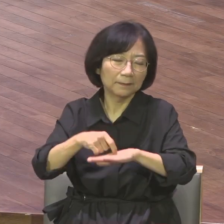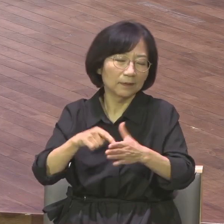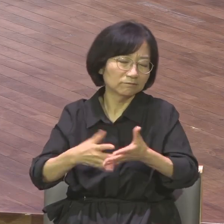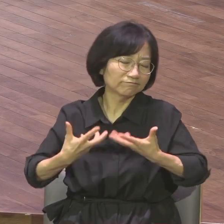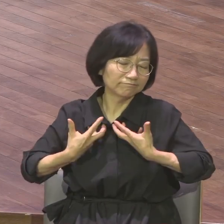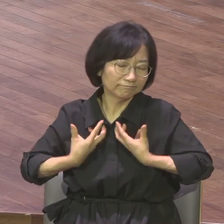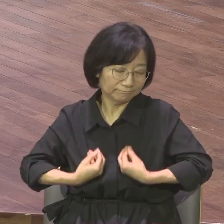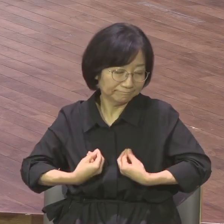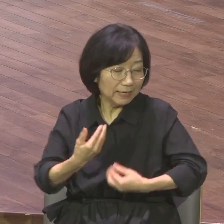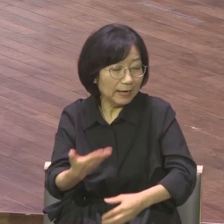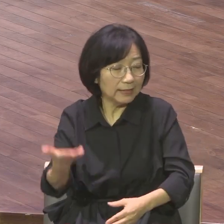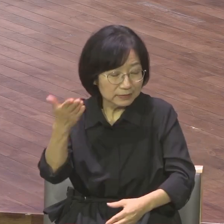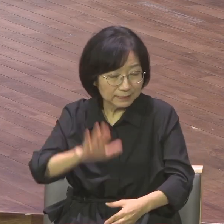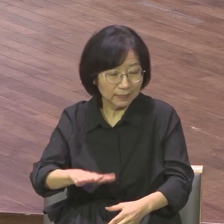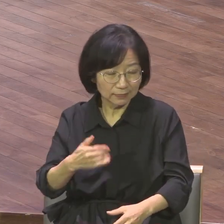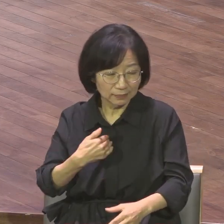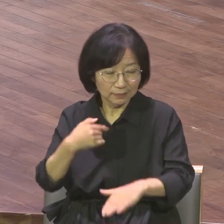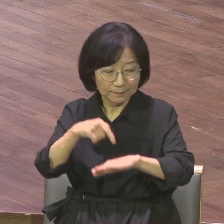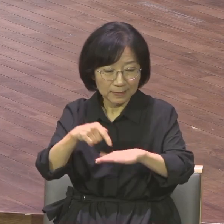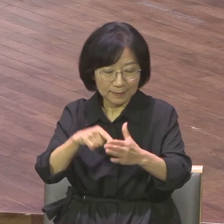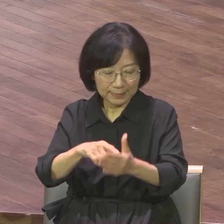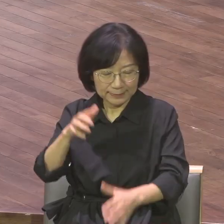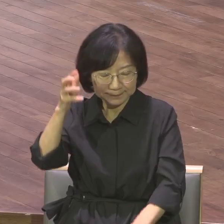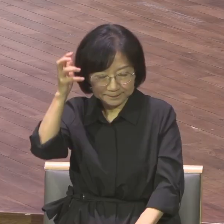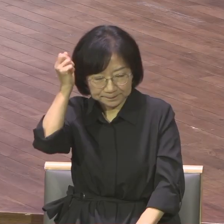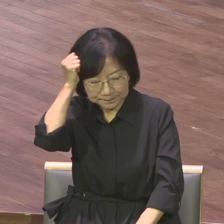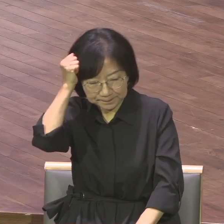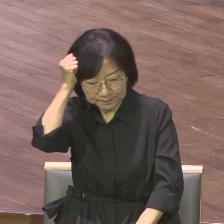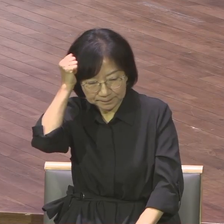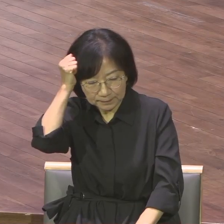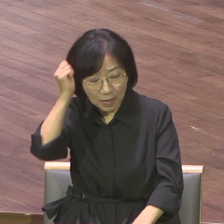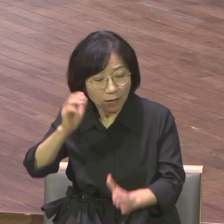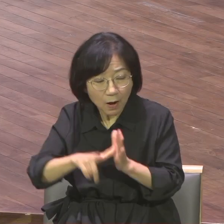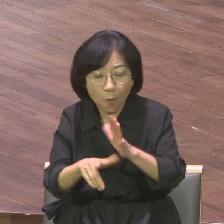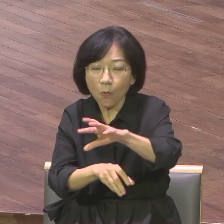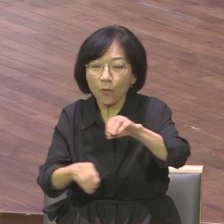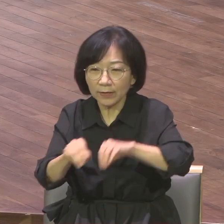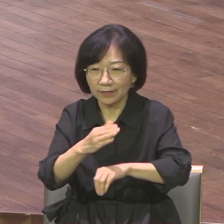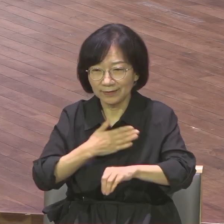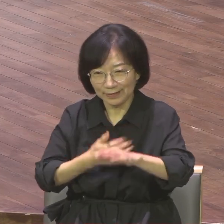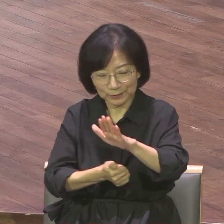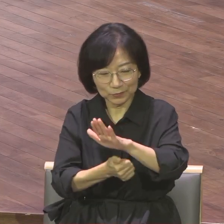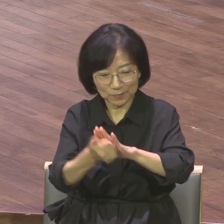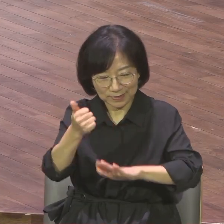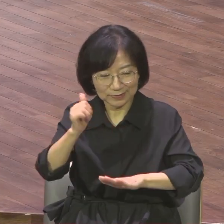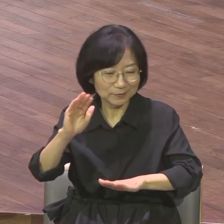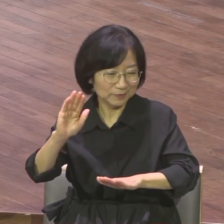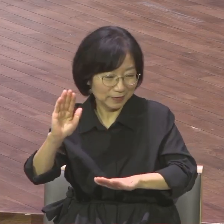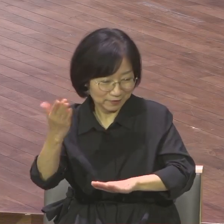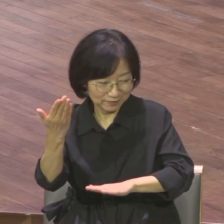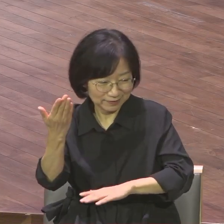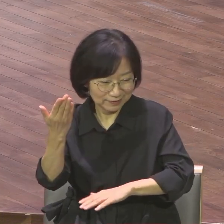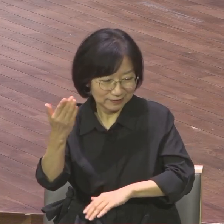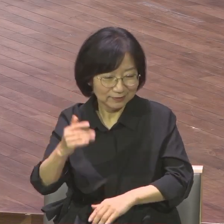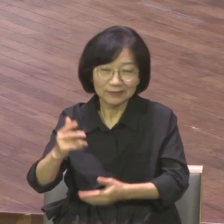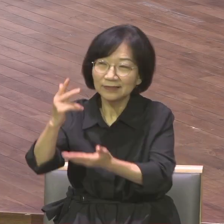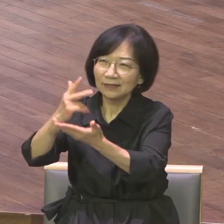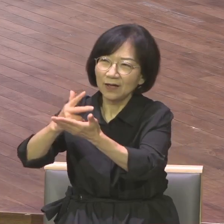낙심이 되오나 이것을 내가 내 마음에 담아 두었더니 그것이 오히려 나의 소망이